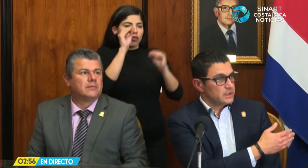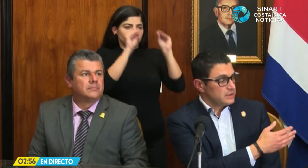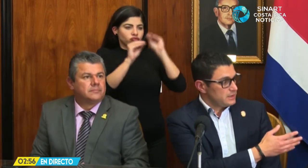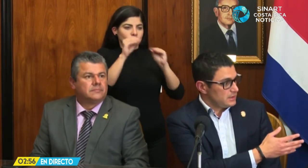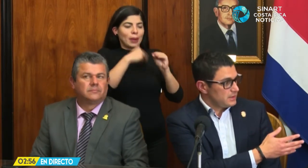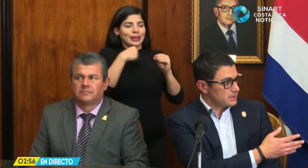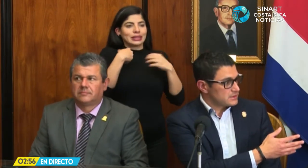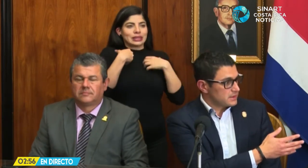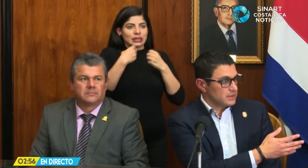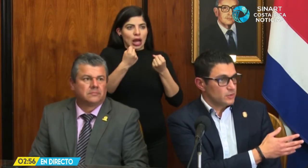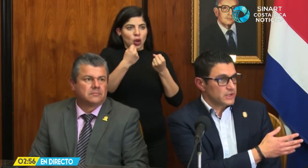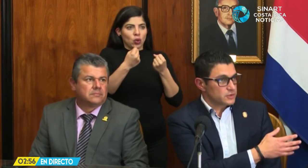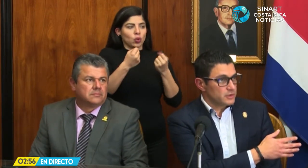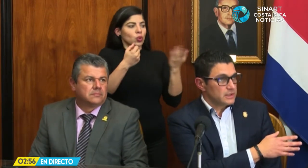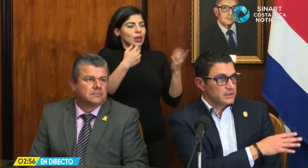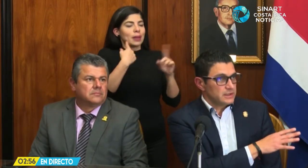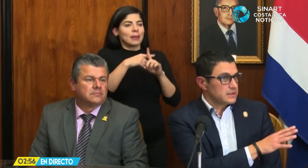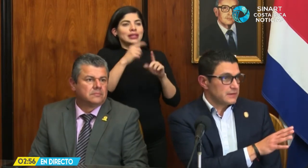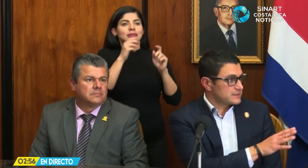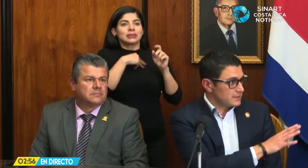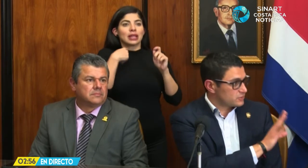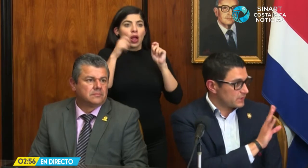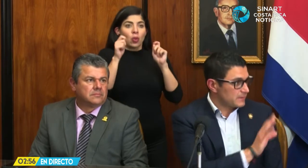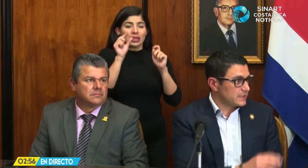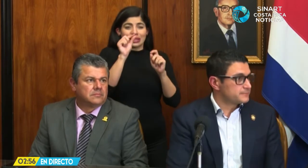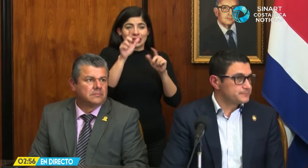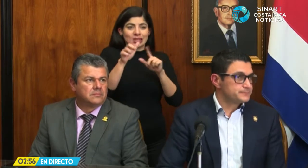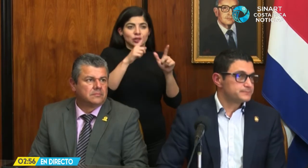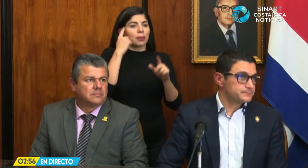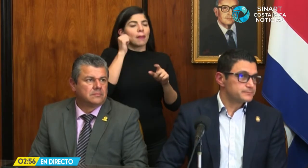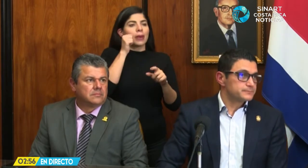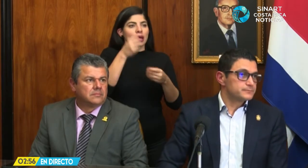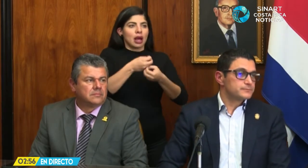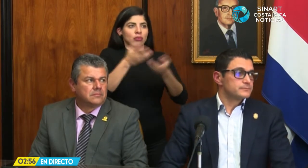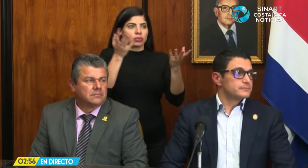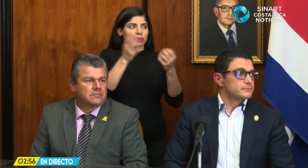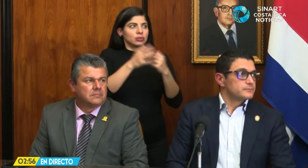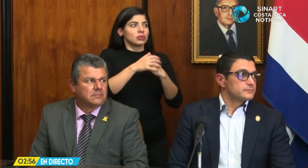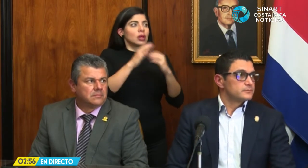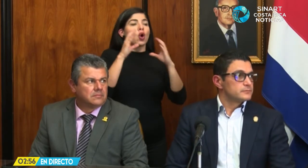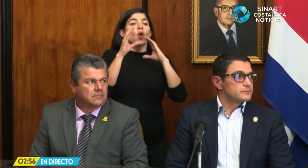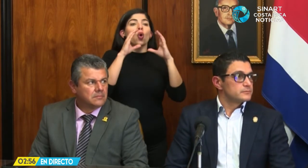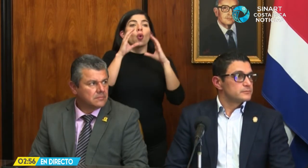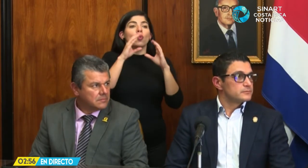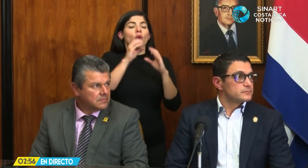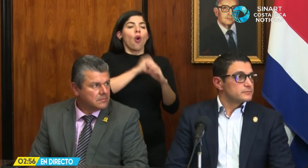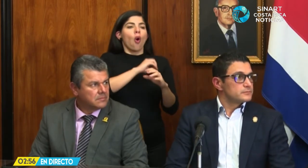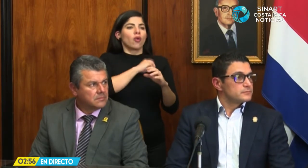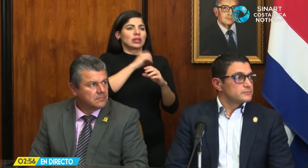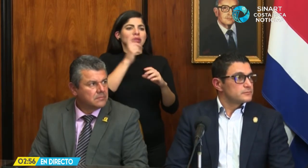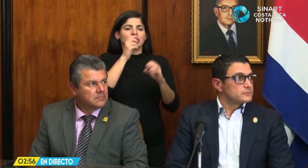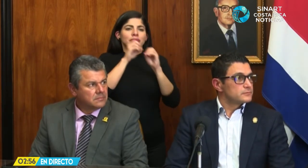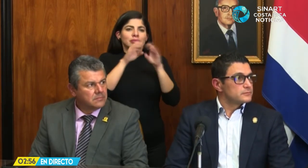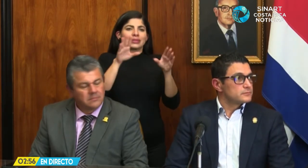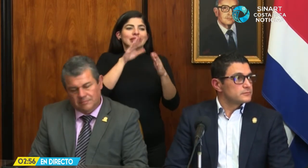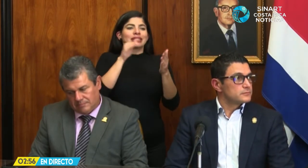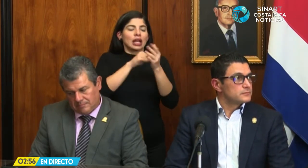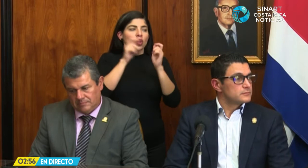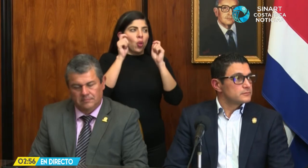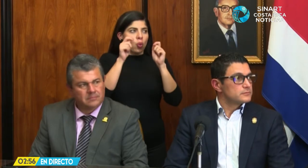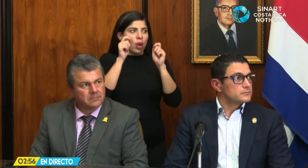salud y educación, y que ya va a estar listo para mañana. Y la comunicación le llega oficialmente a los centros de salud, a los